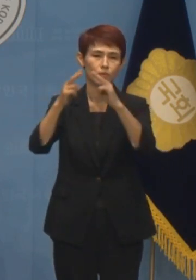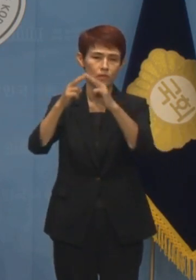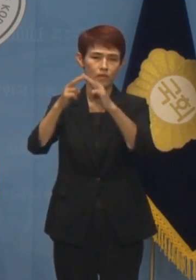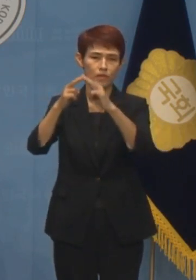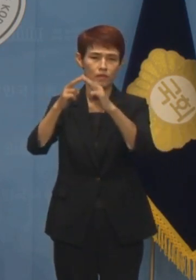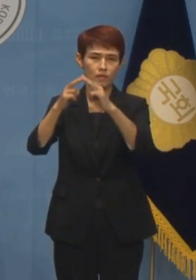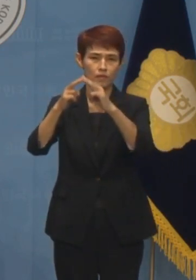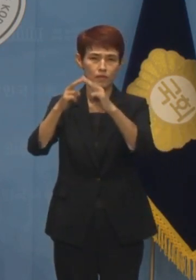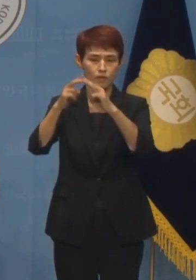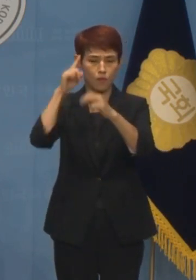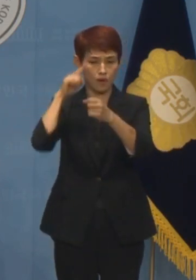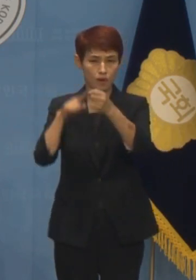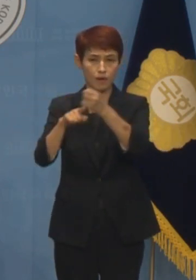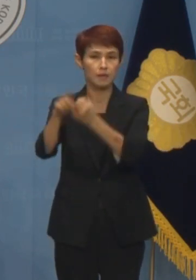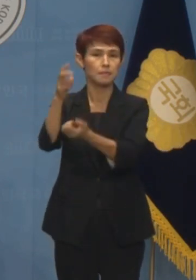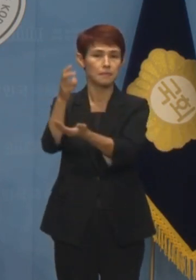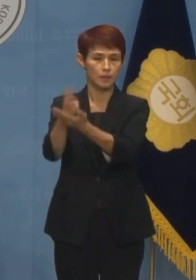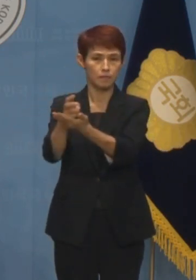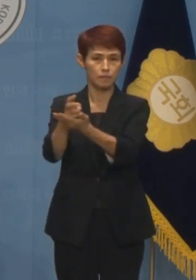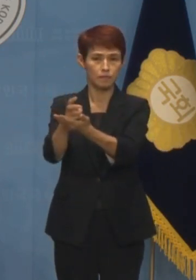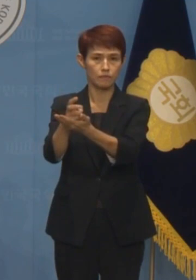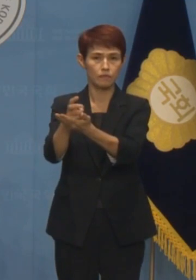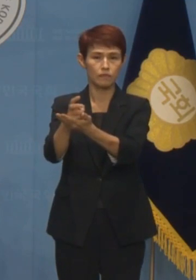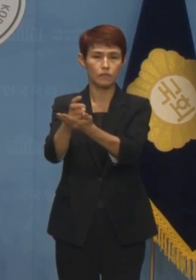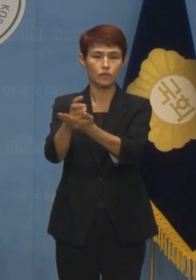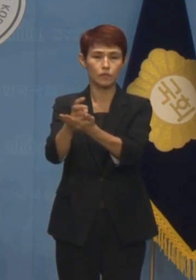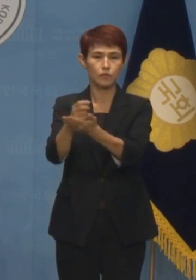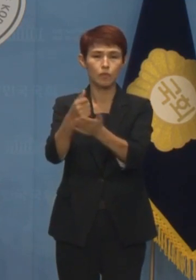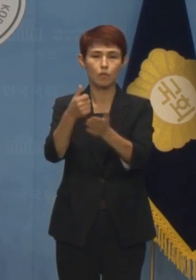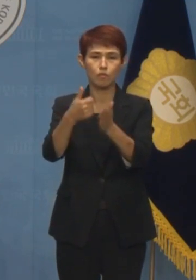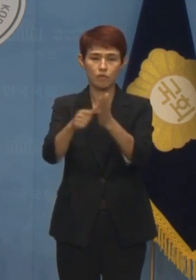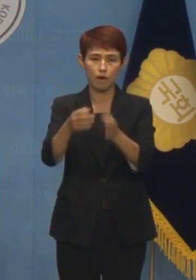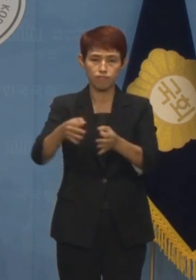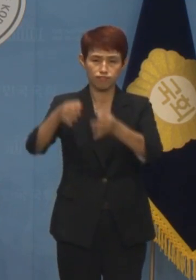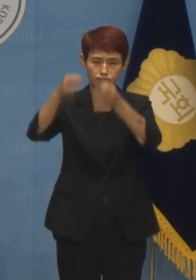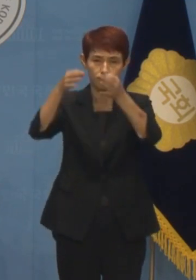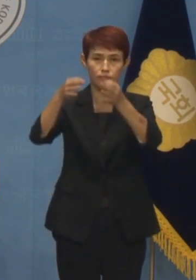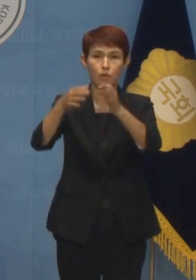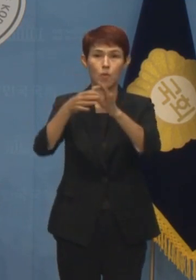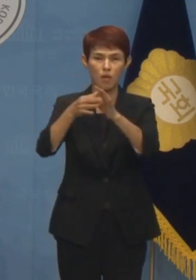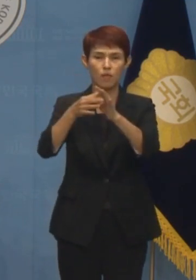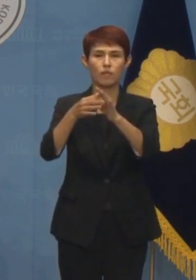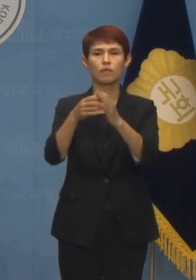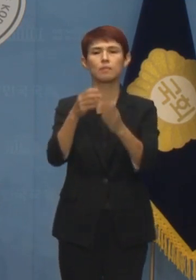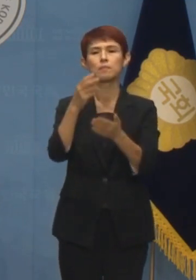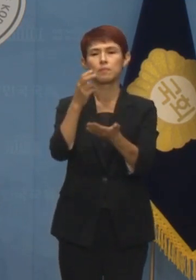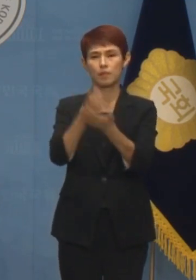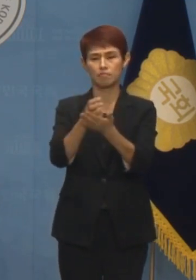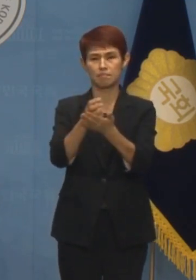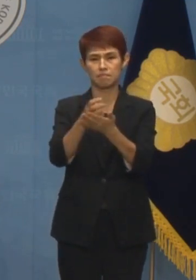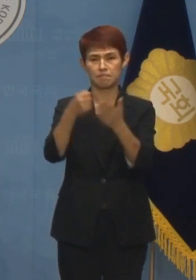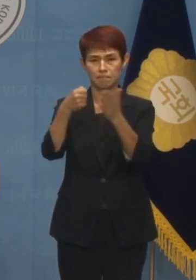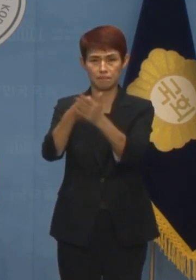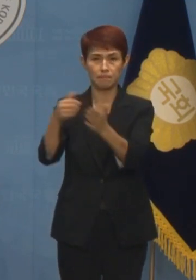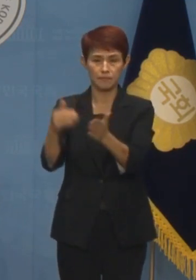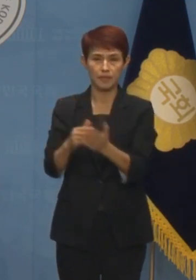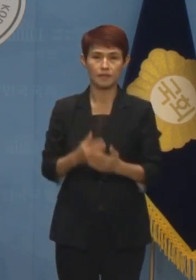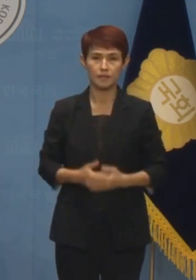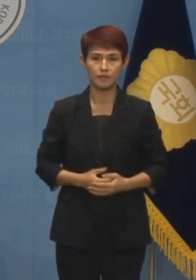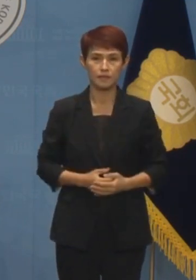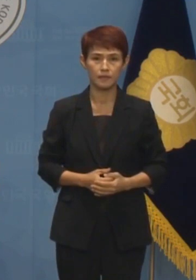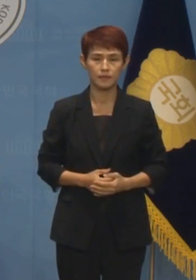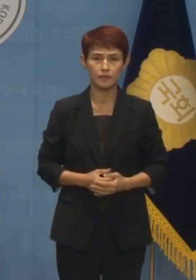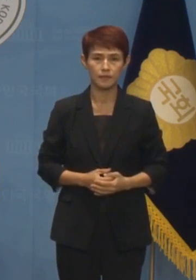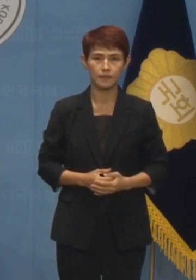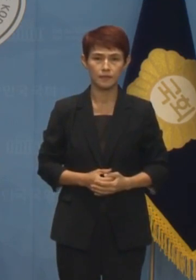칩과 과학법, 그리고 인플레이션 감축법을 연이어 제정하였고, 일본은